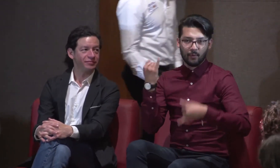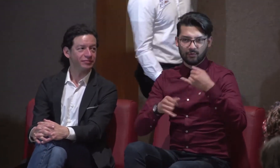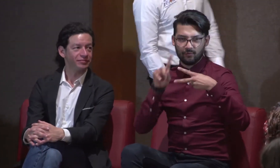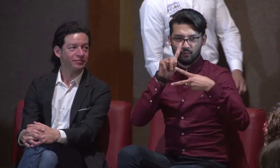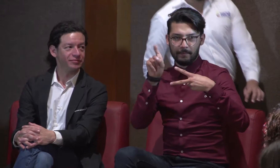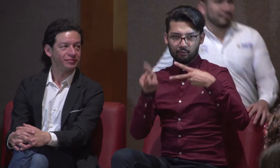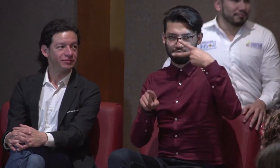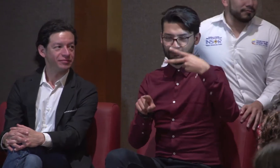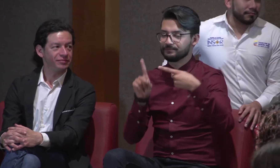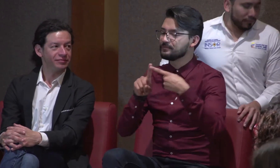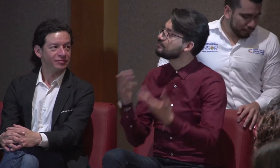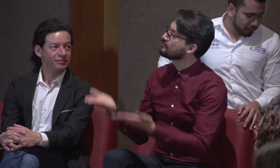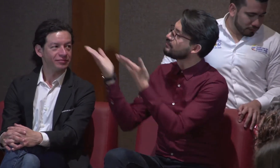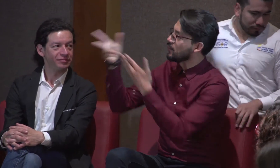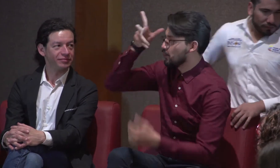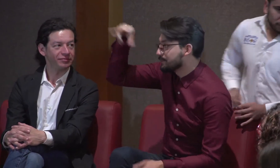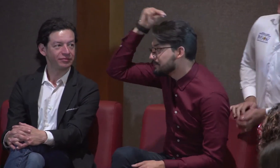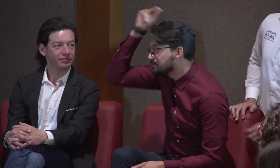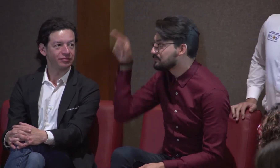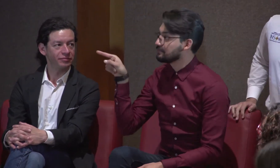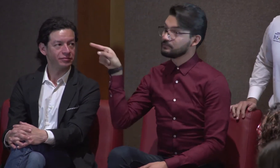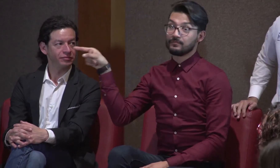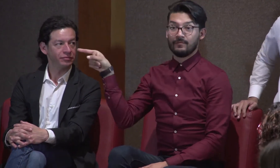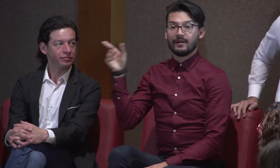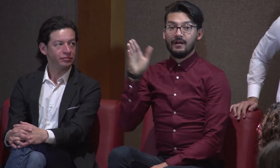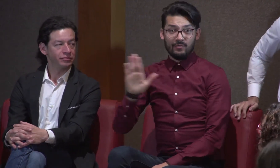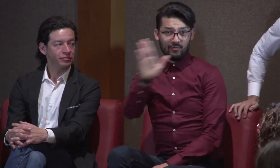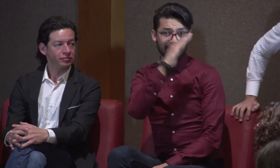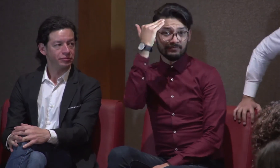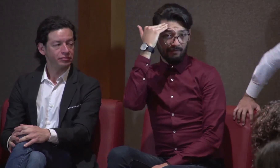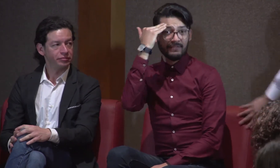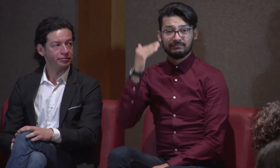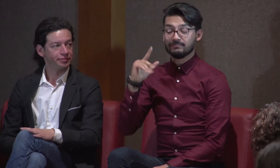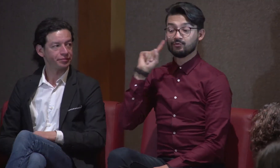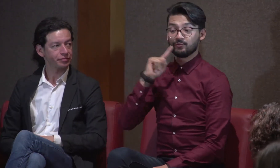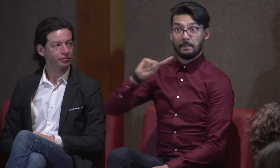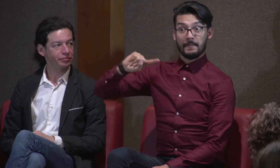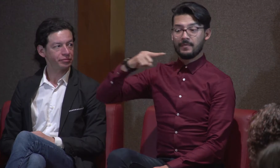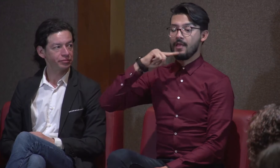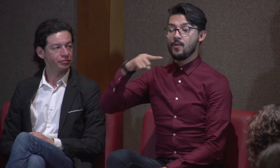Muchas gracias. Bueno, vamos con las dos últimas preguntas. Juliana,